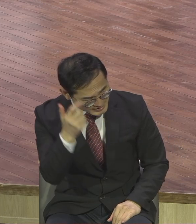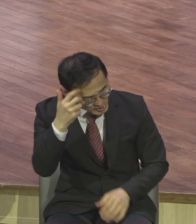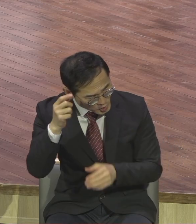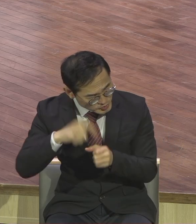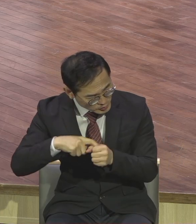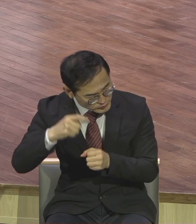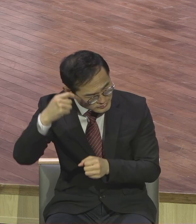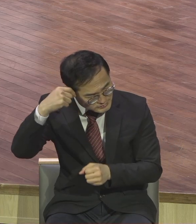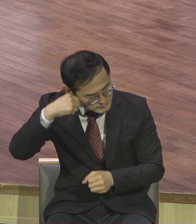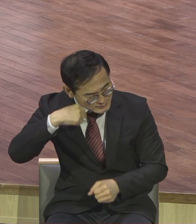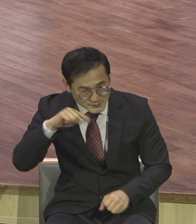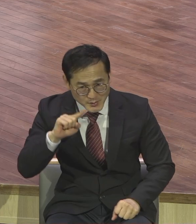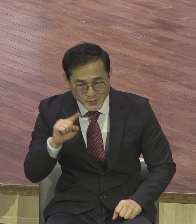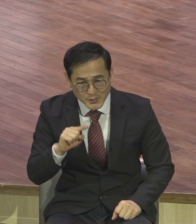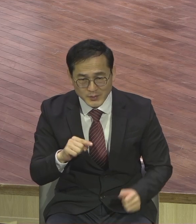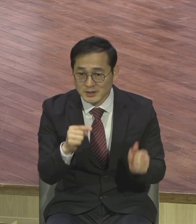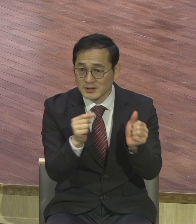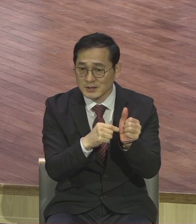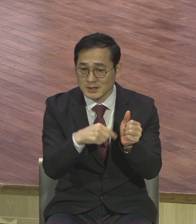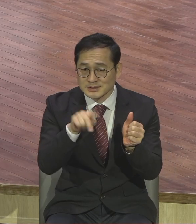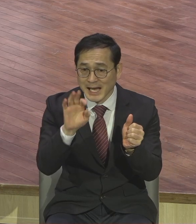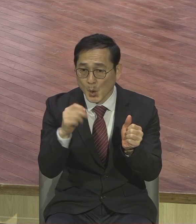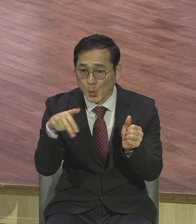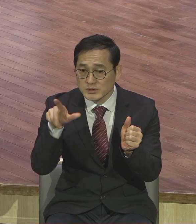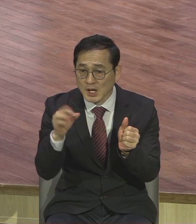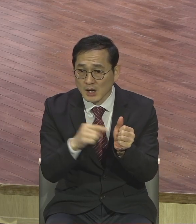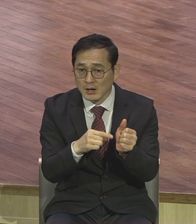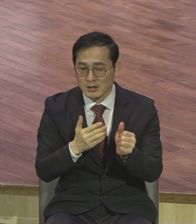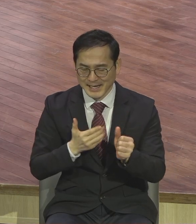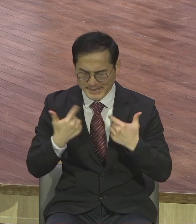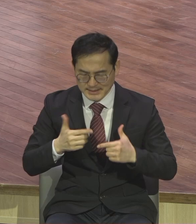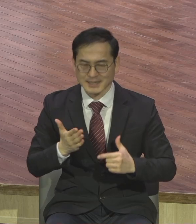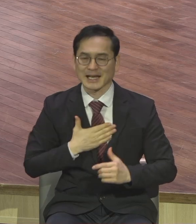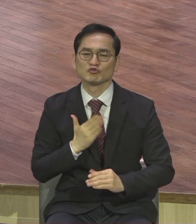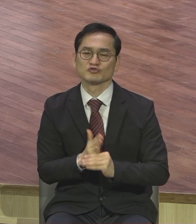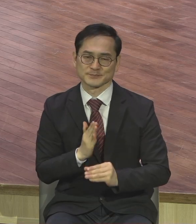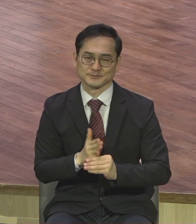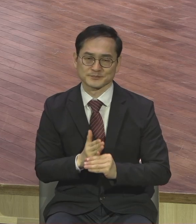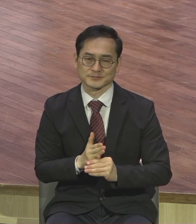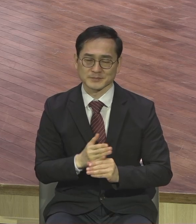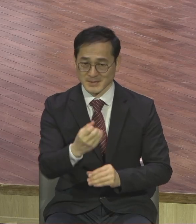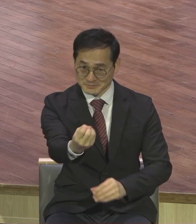사오정의 모습을 보면 지극히 뭐예요? 자기중심적이에요.